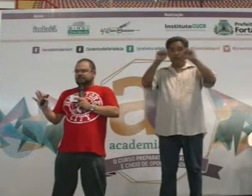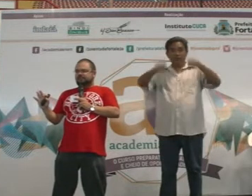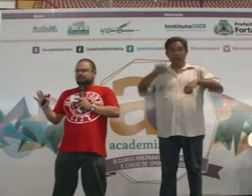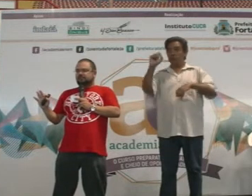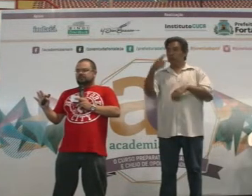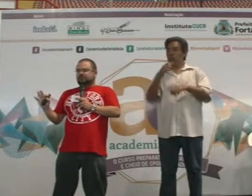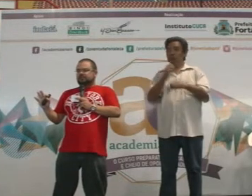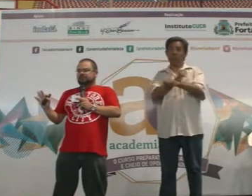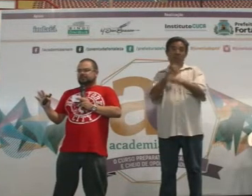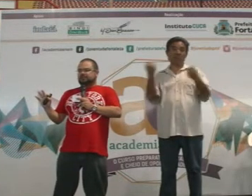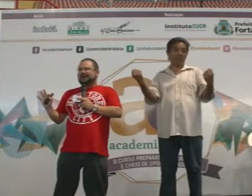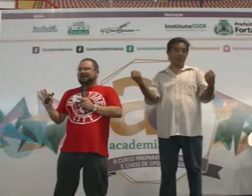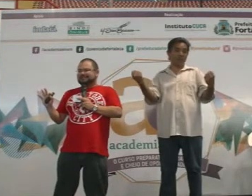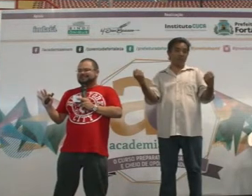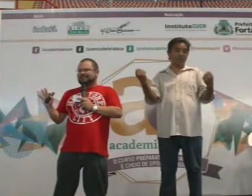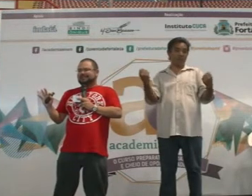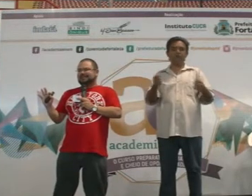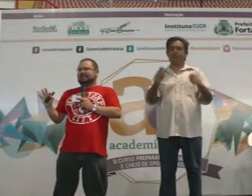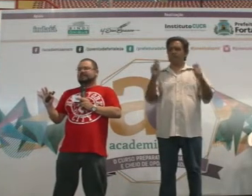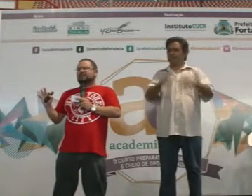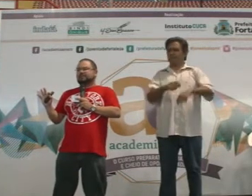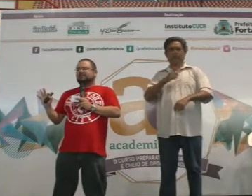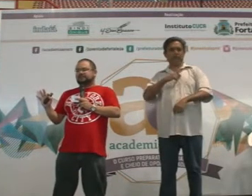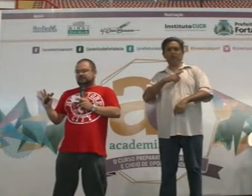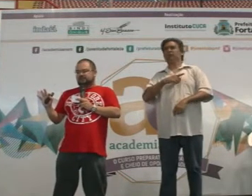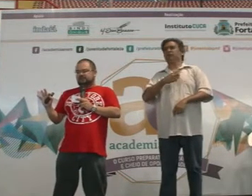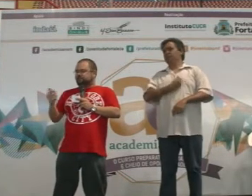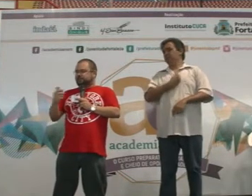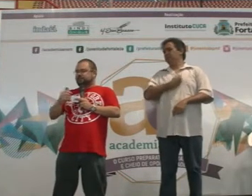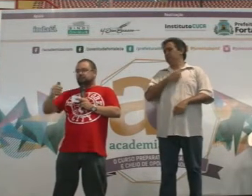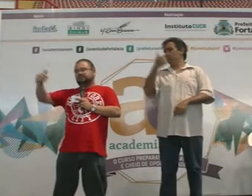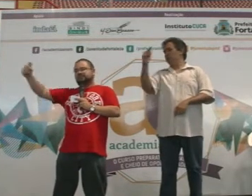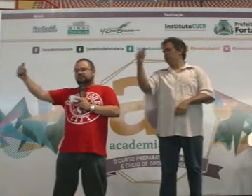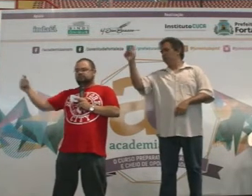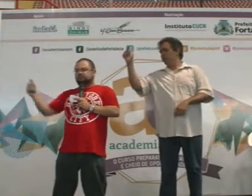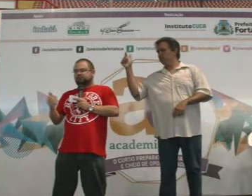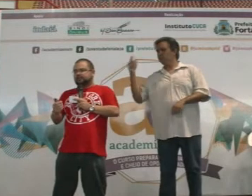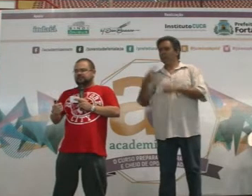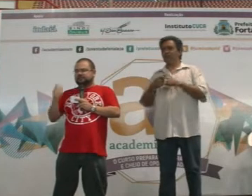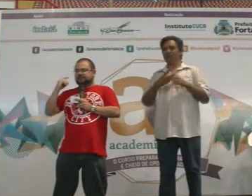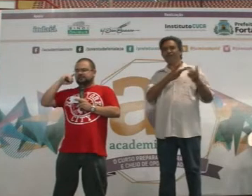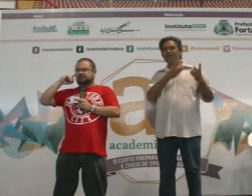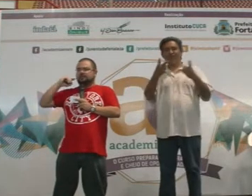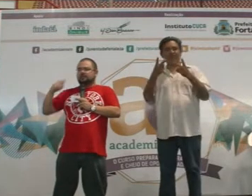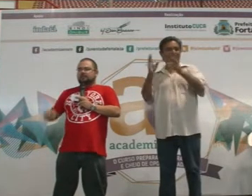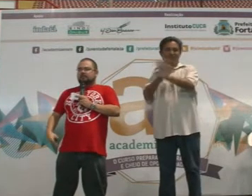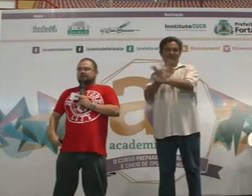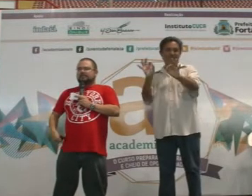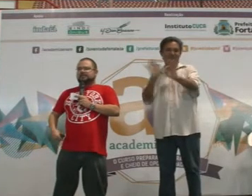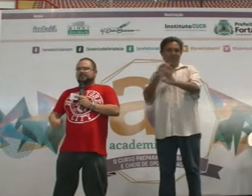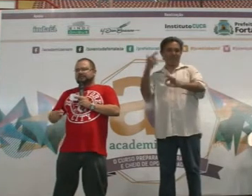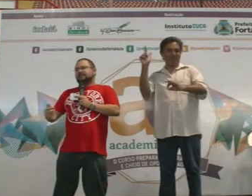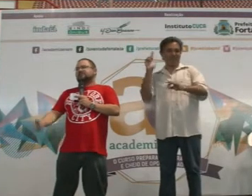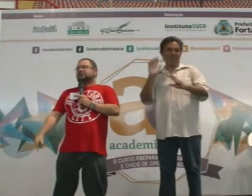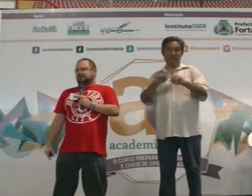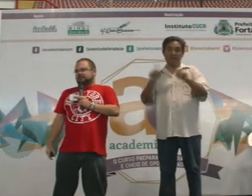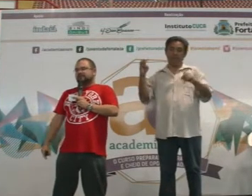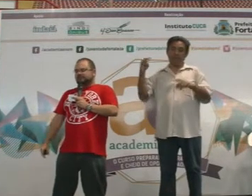é impossível a gente garantir que tem realmente vida. A gente não visitou todos os planetas,